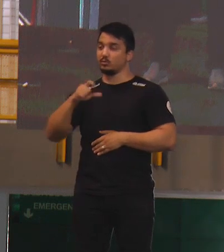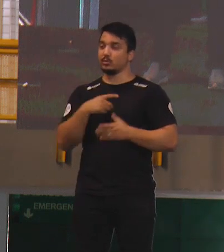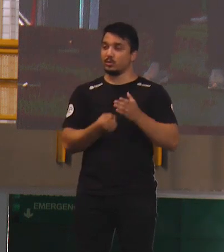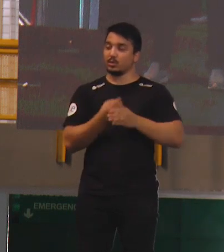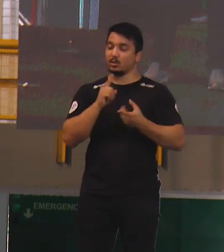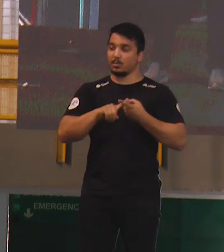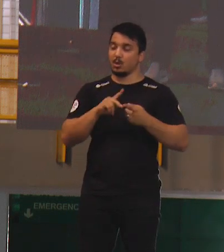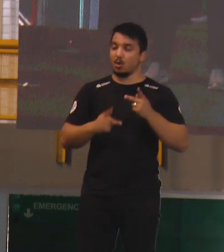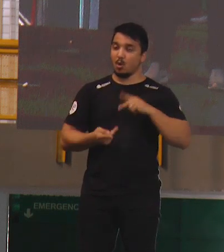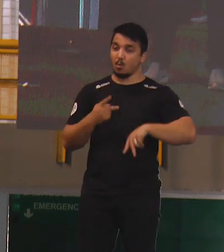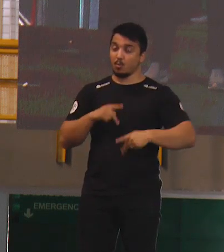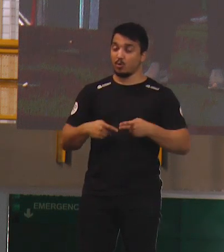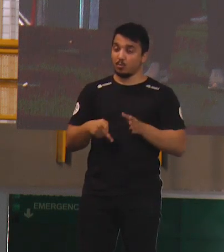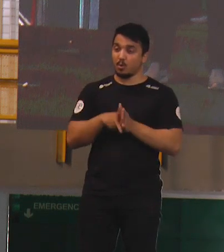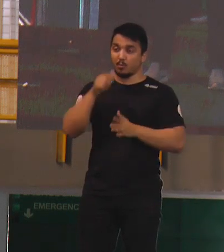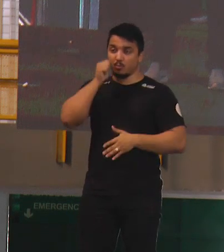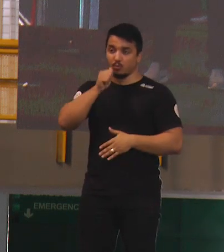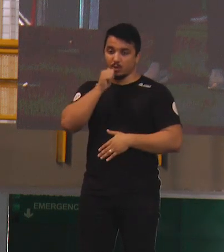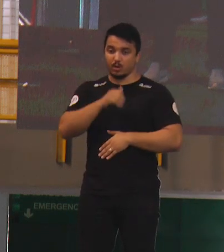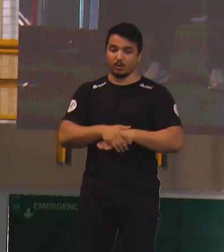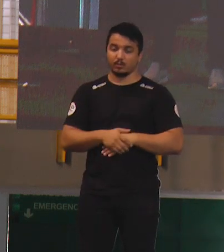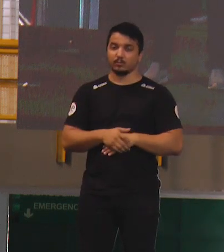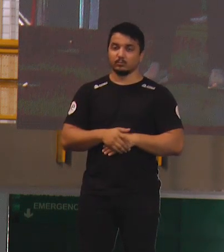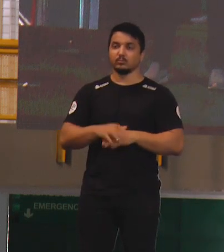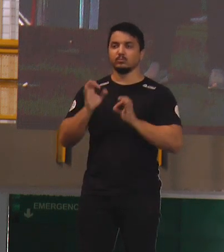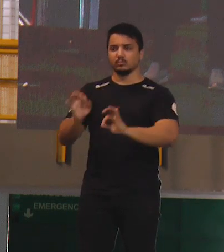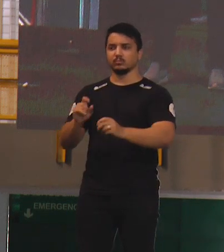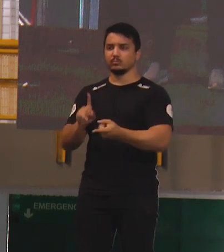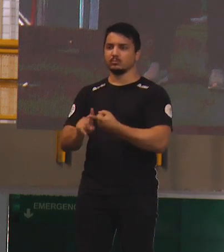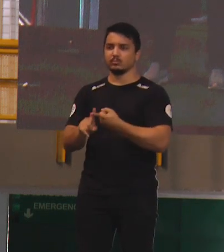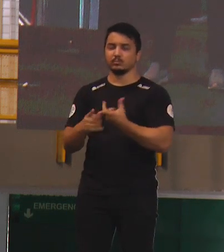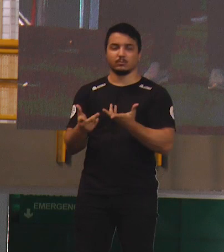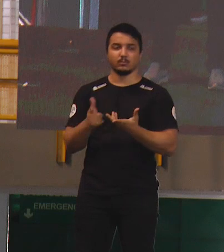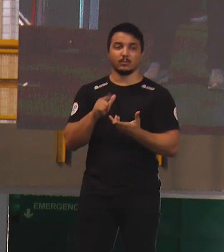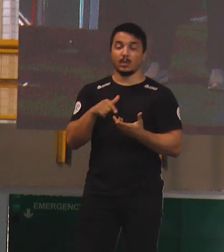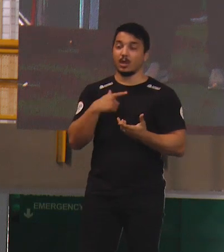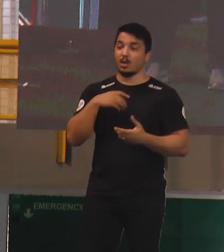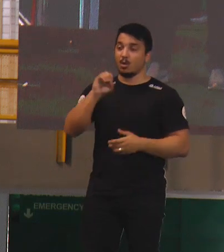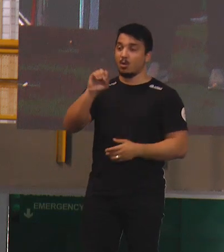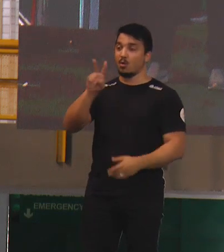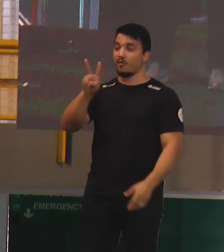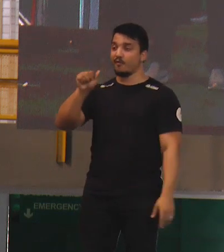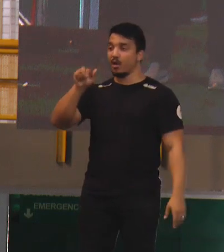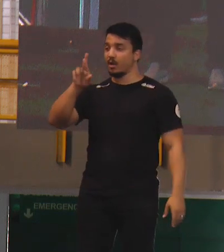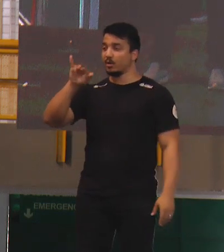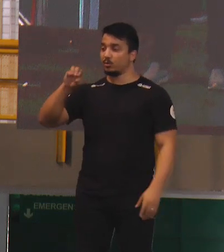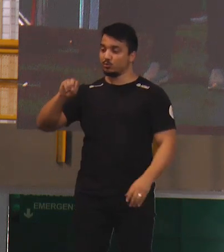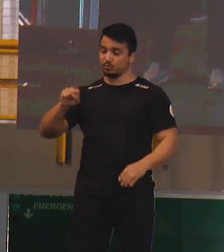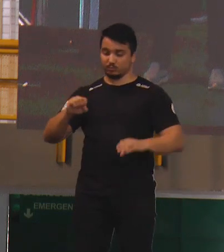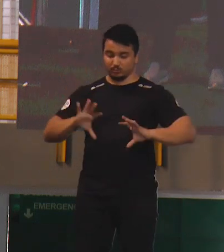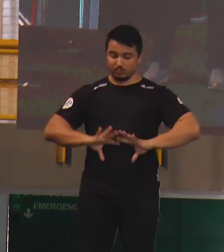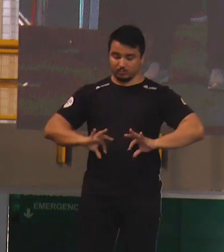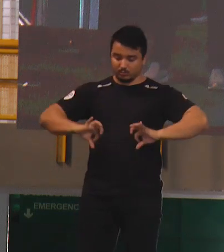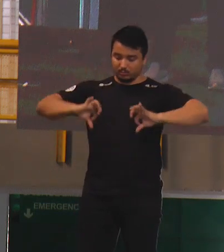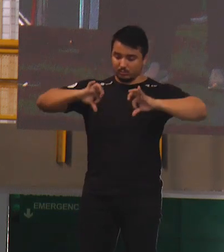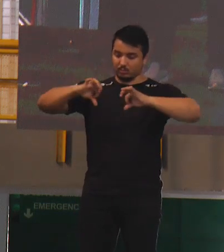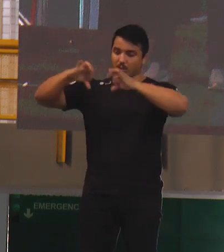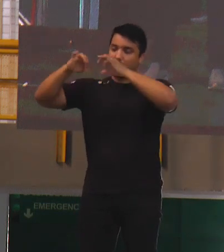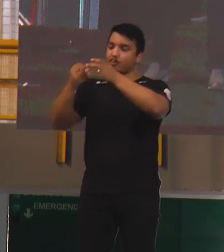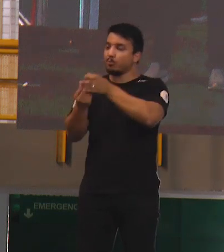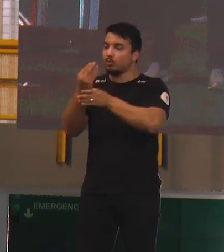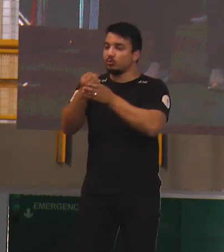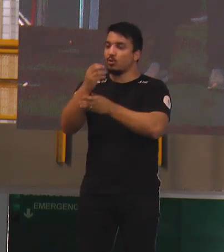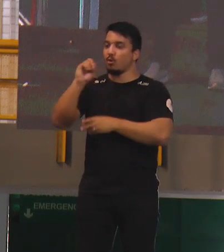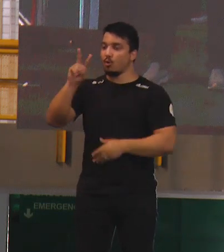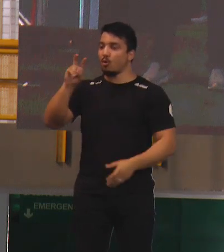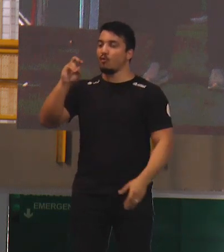estrogênio e progesterona. Correto? Né? Os ovários vai ter a porção exócrina, que são os ovócitos, e